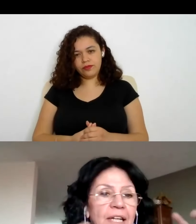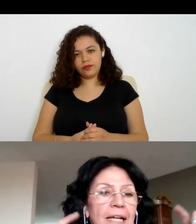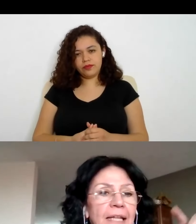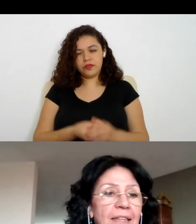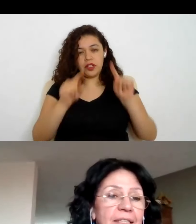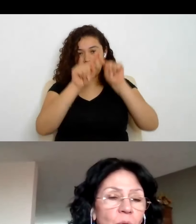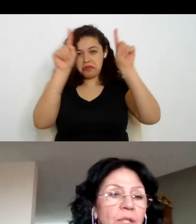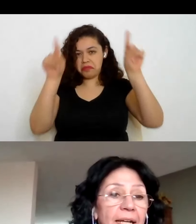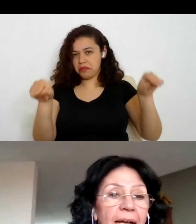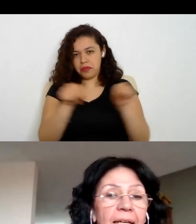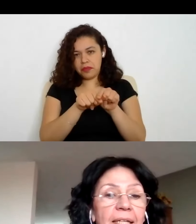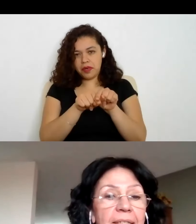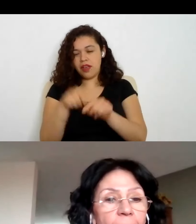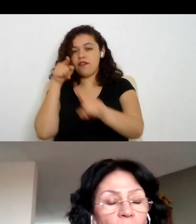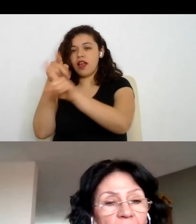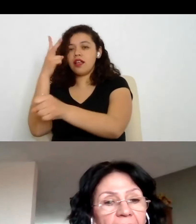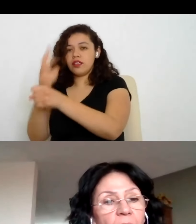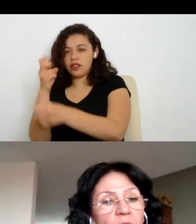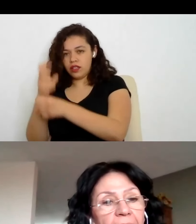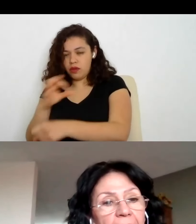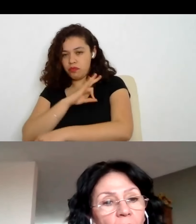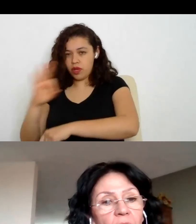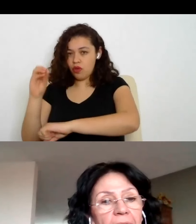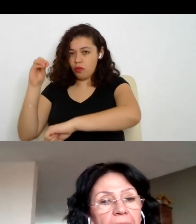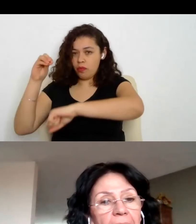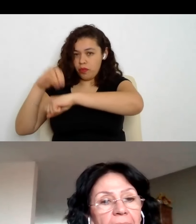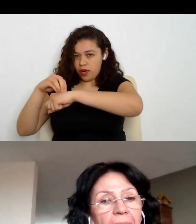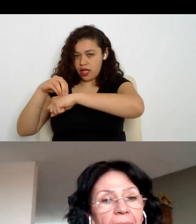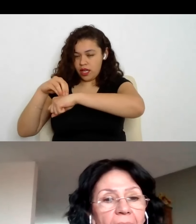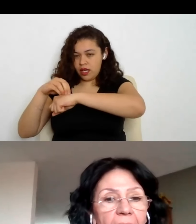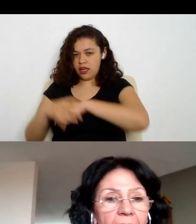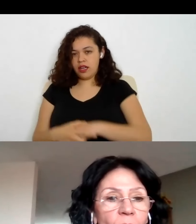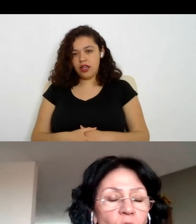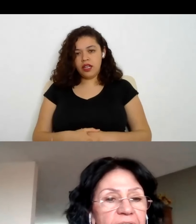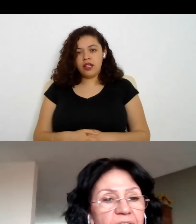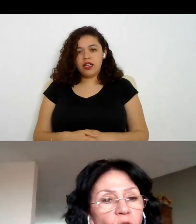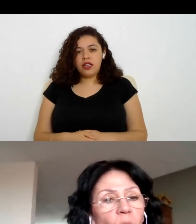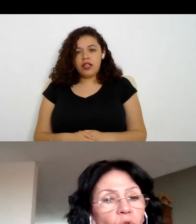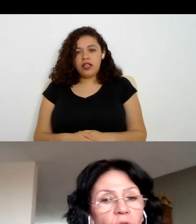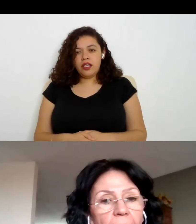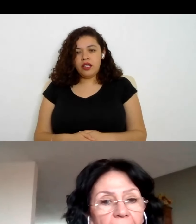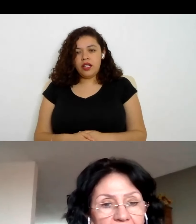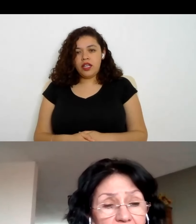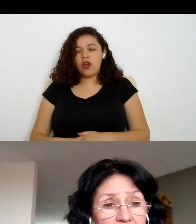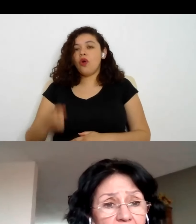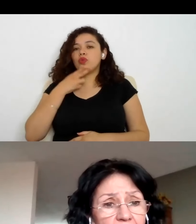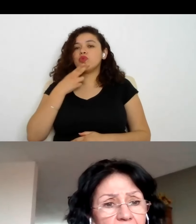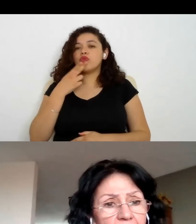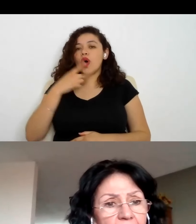como finalidad secundaria, ¿se podría anotar lo de la autorización de uso de